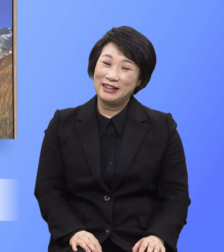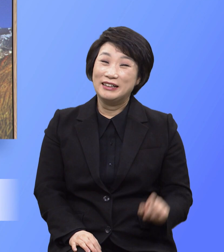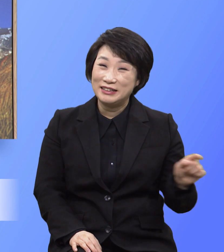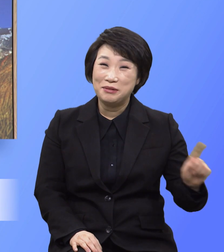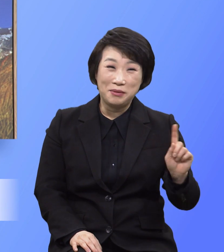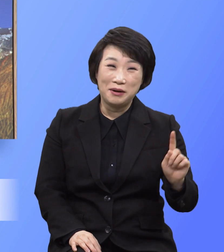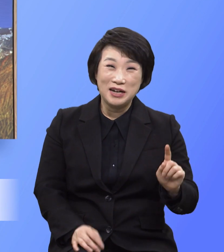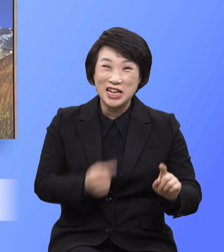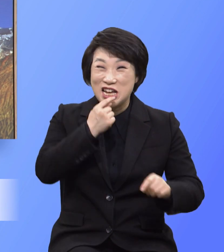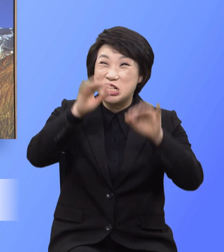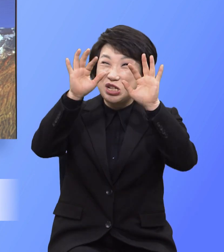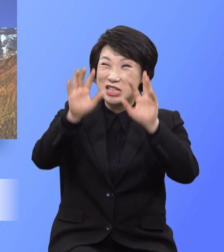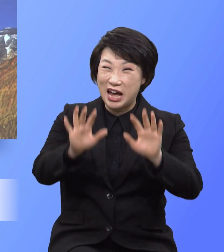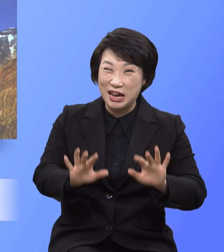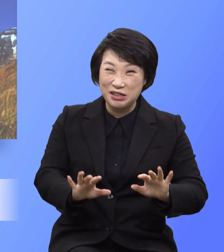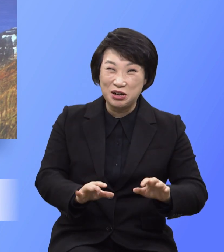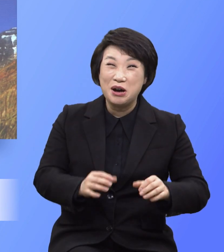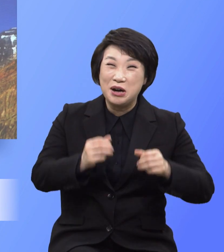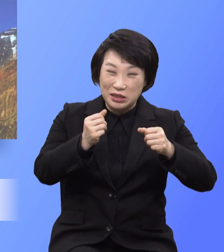흰눈 사이로